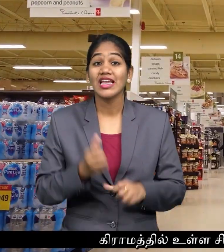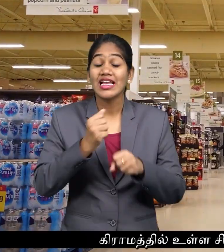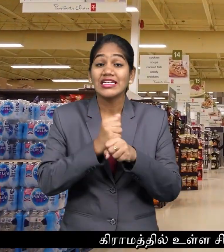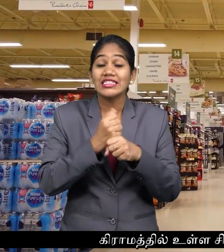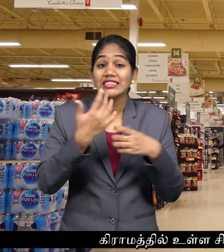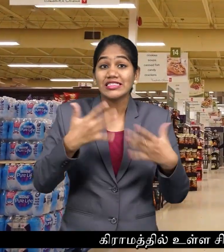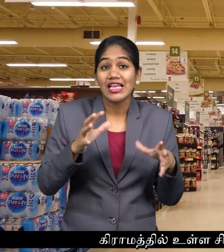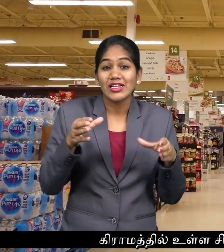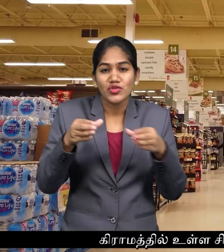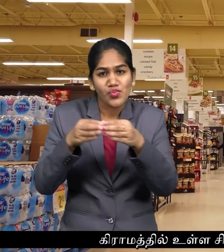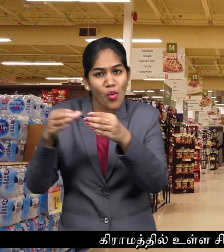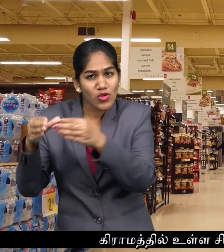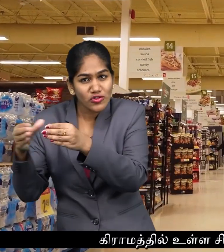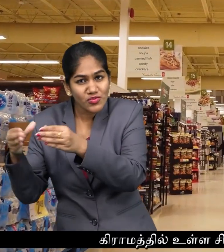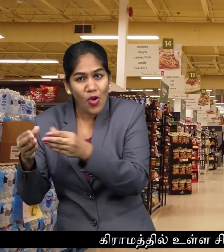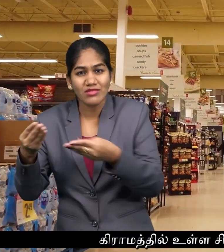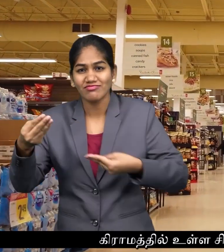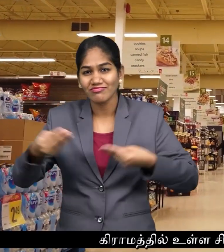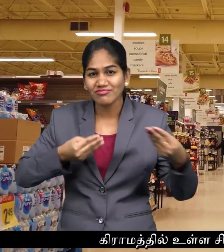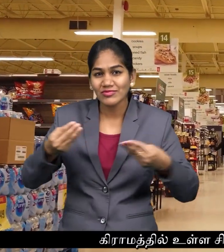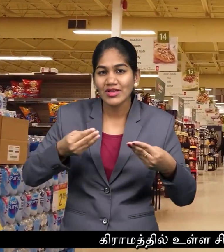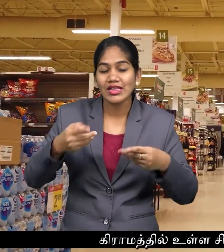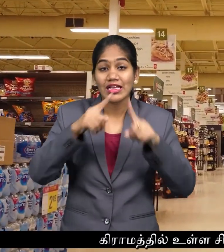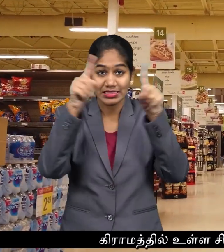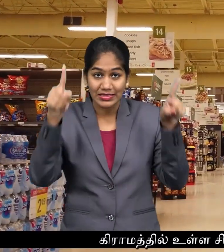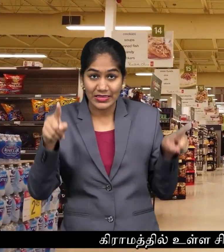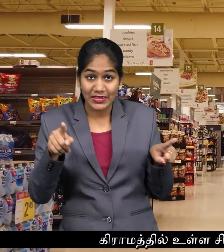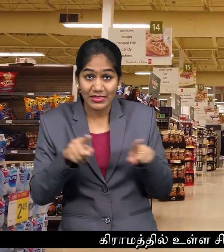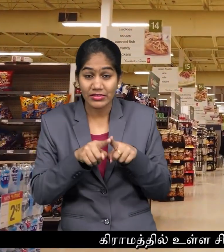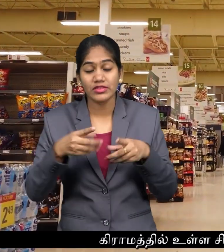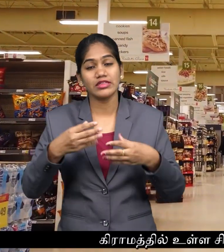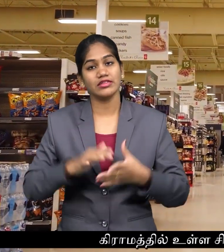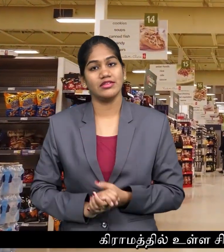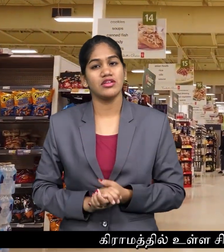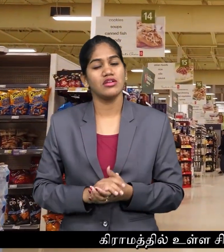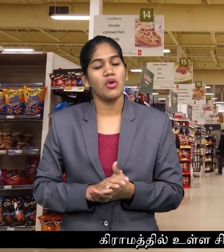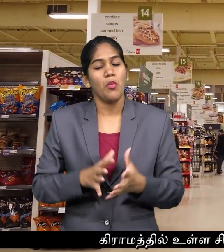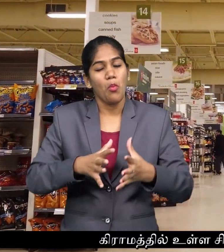கிராமத்தில் உள்ள சிறிய பொது கடைகளில் அரிசி,